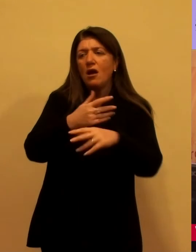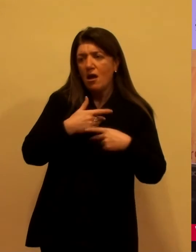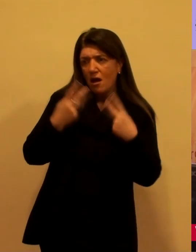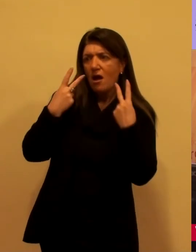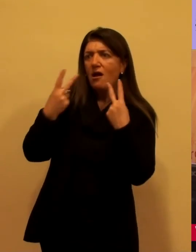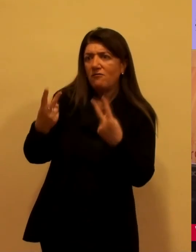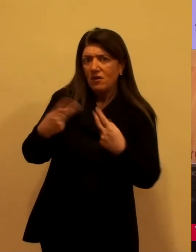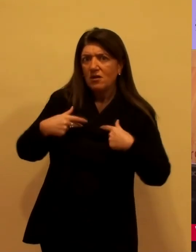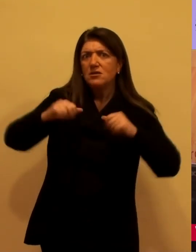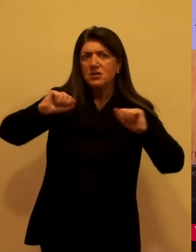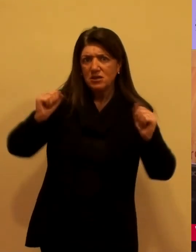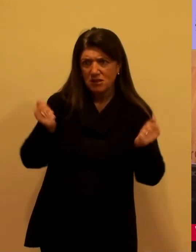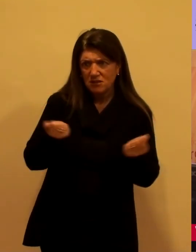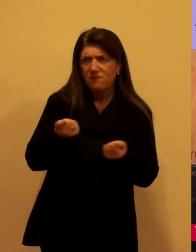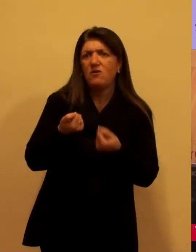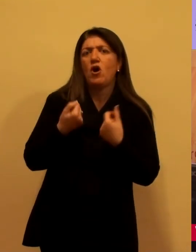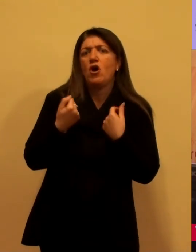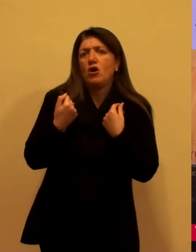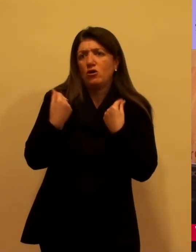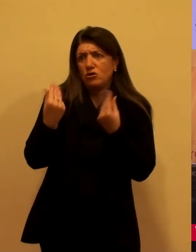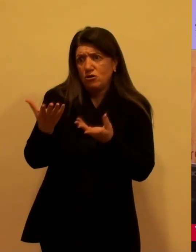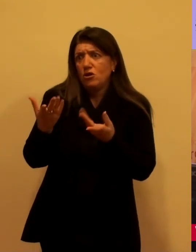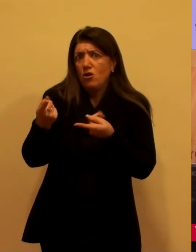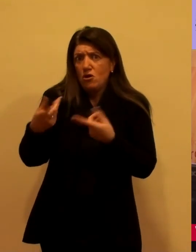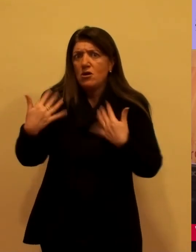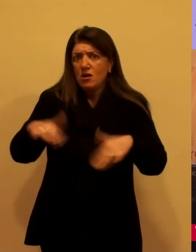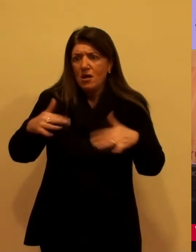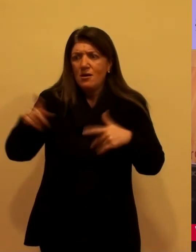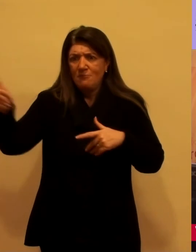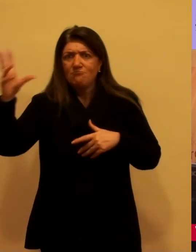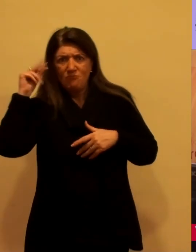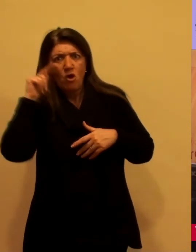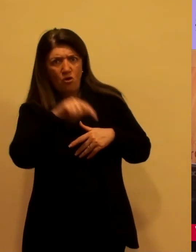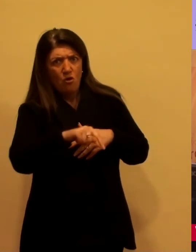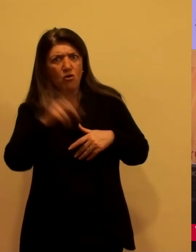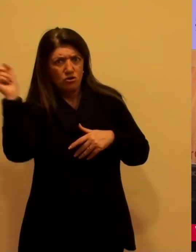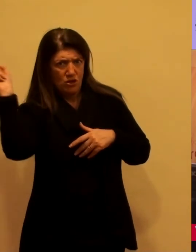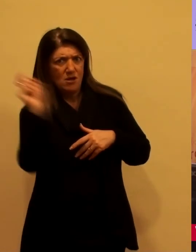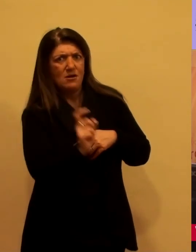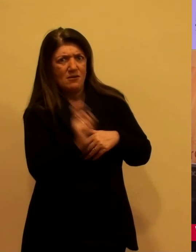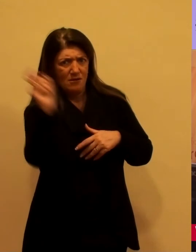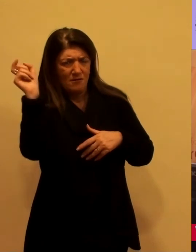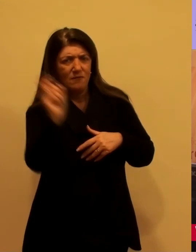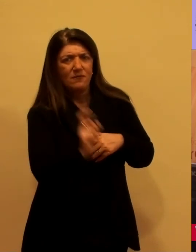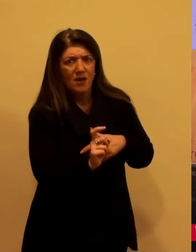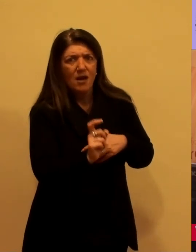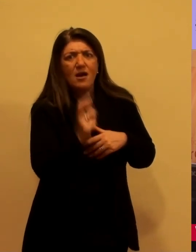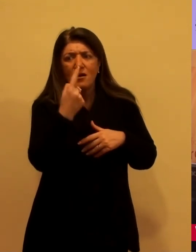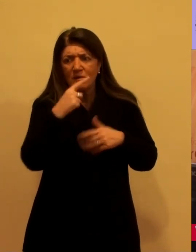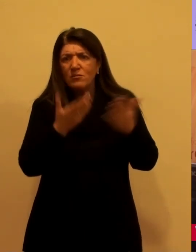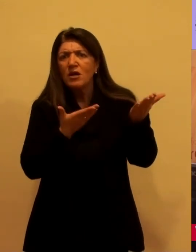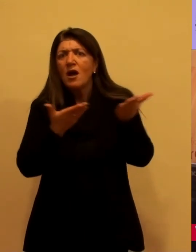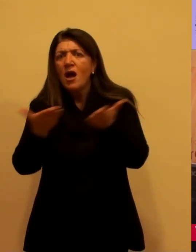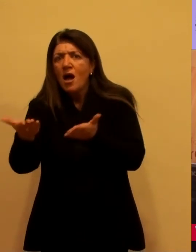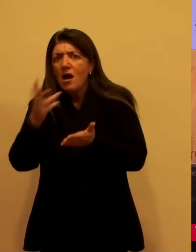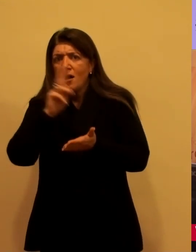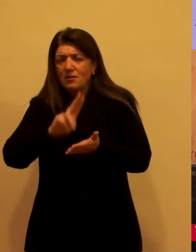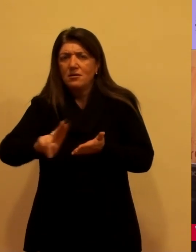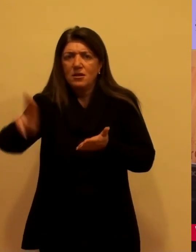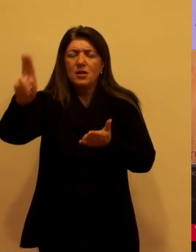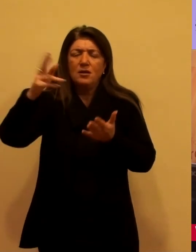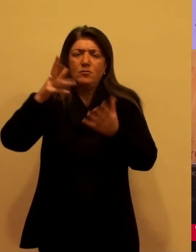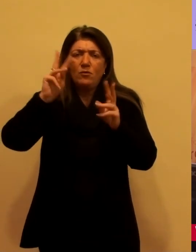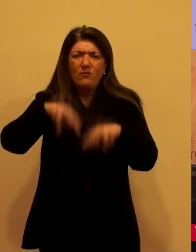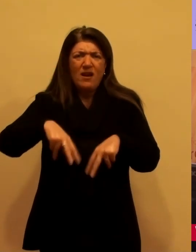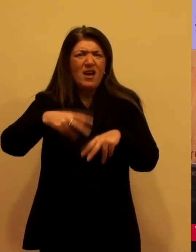il nostro museo ha fatto per cercare di andare incontro a questa a questa tipologia di pubblico che aveva delle